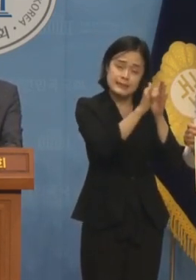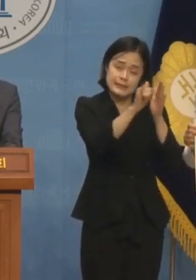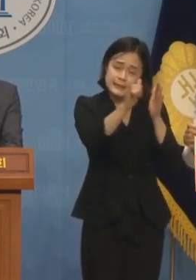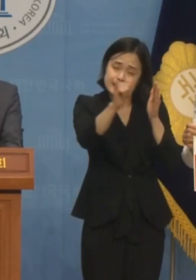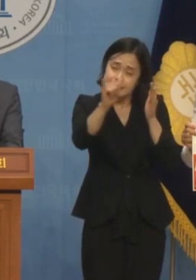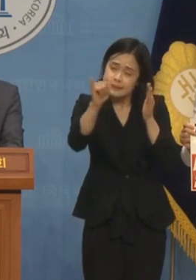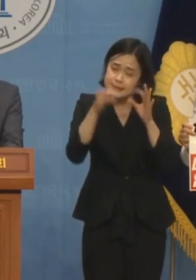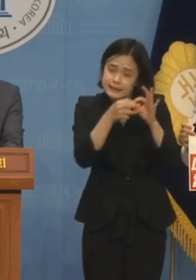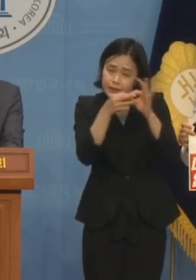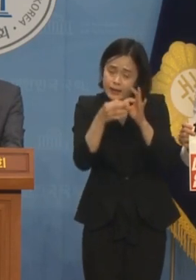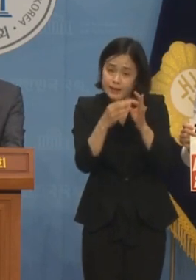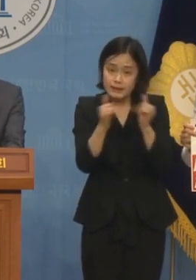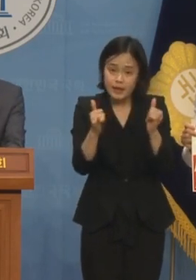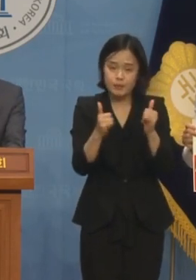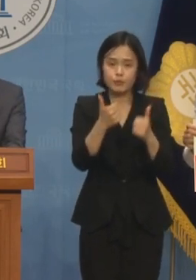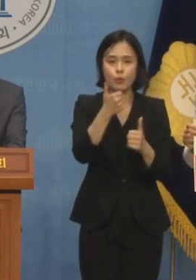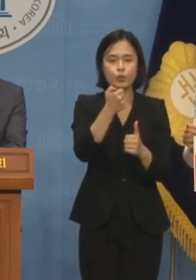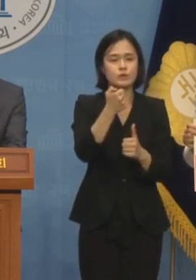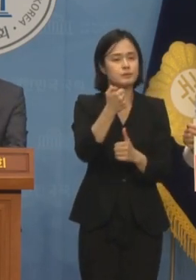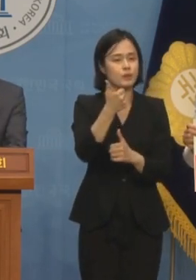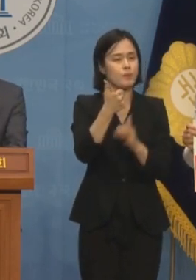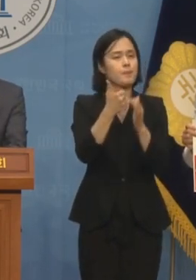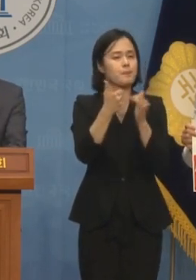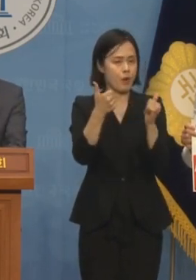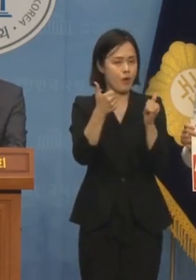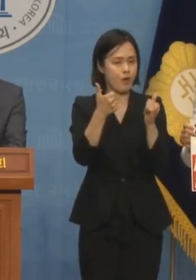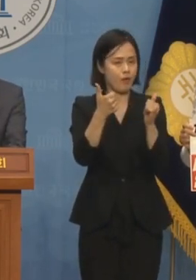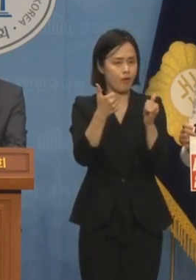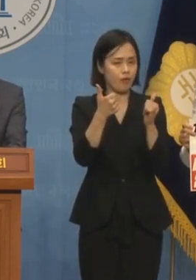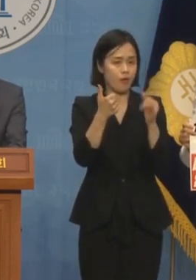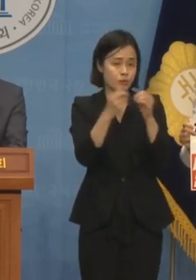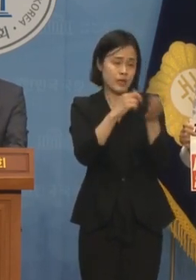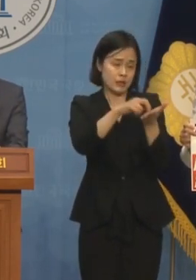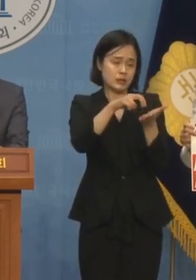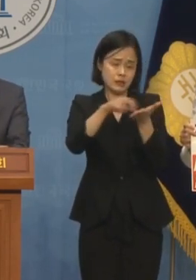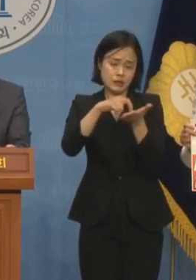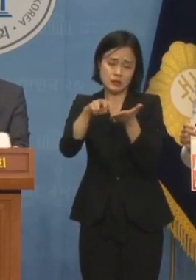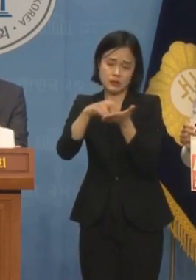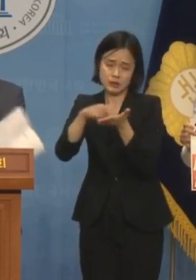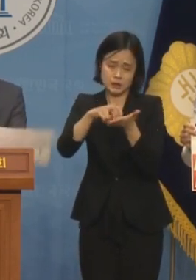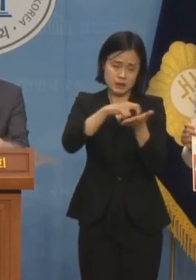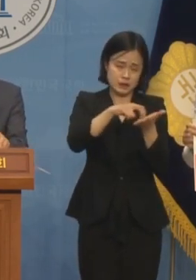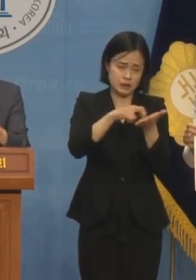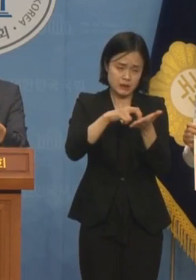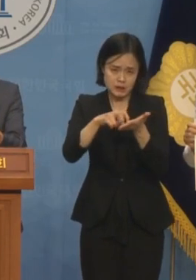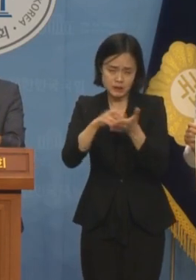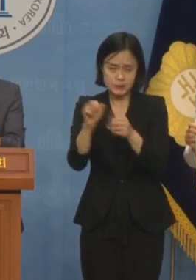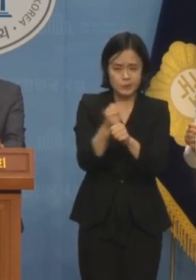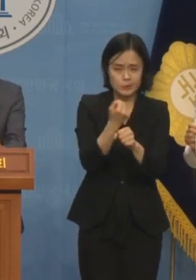3,677건의 전화와 문자를 주고받는 광란의 나날이 펼쳐졌습니다.